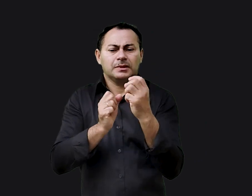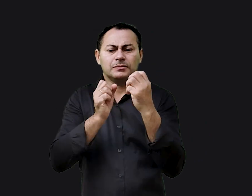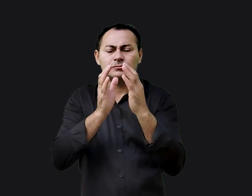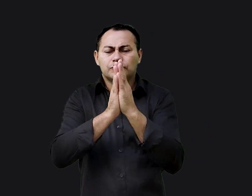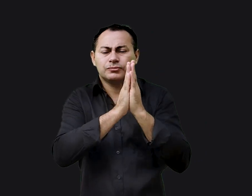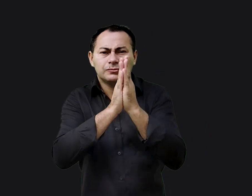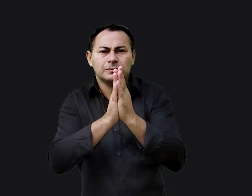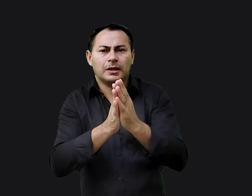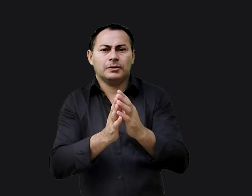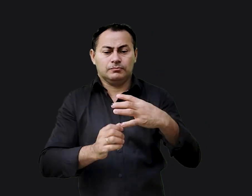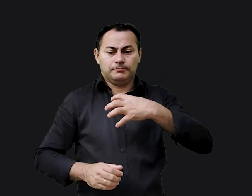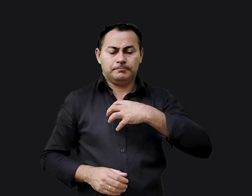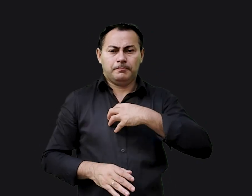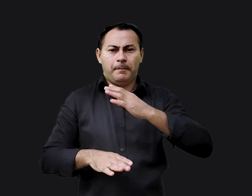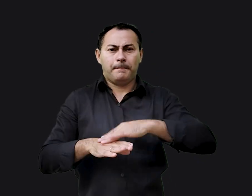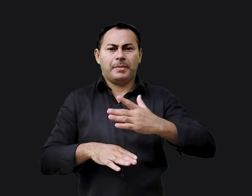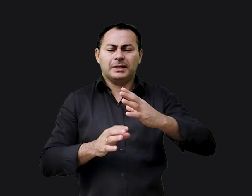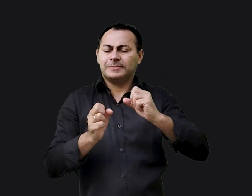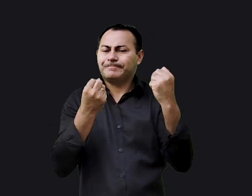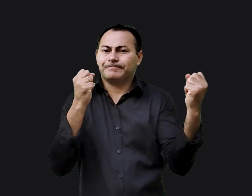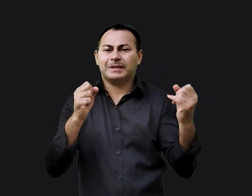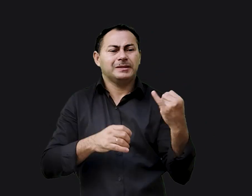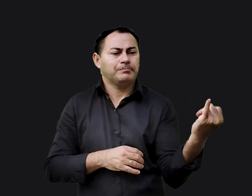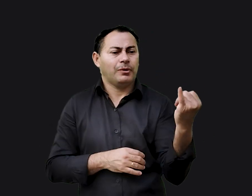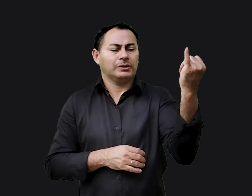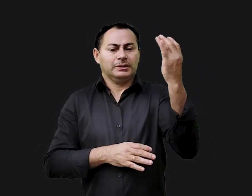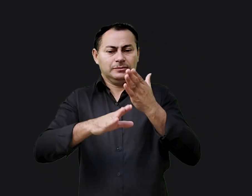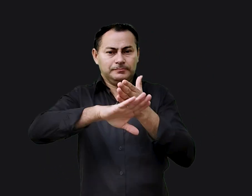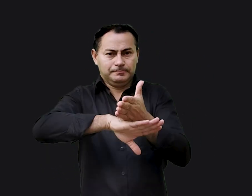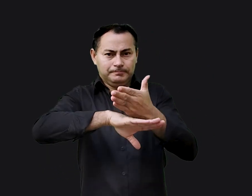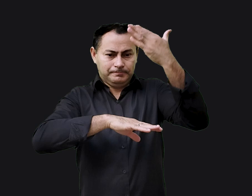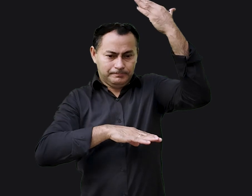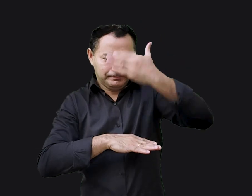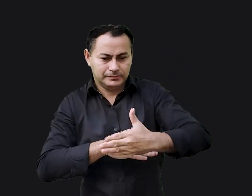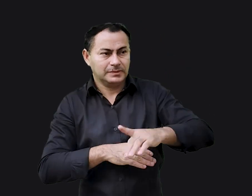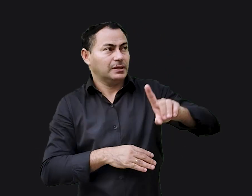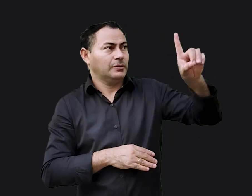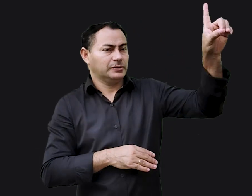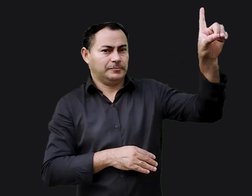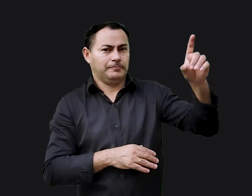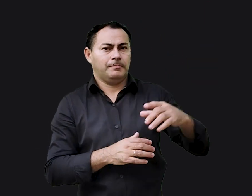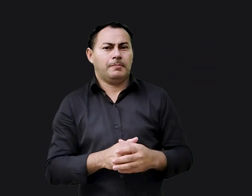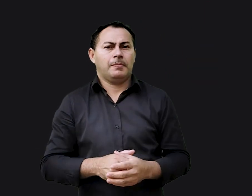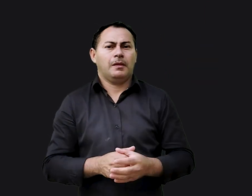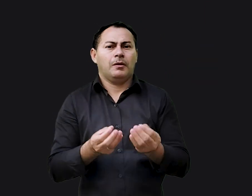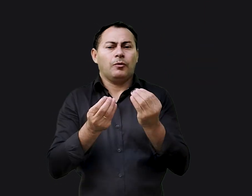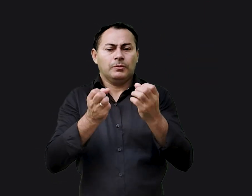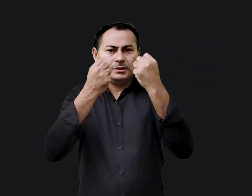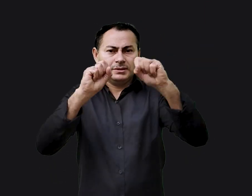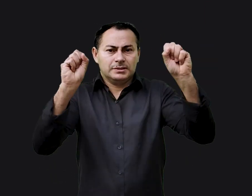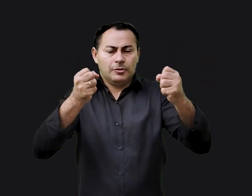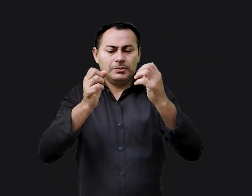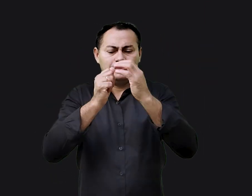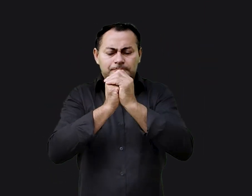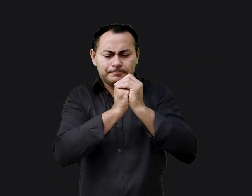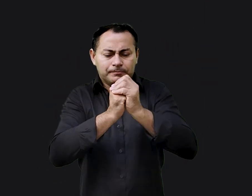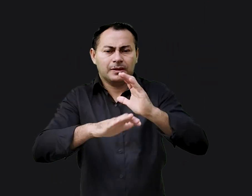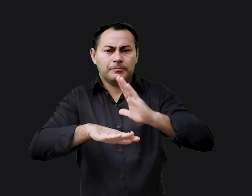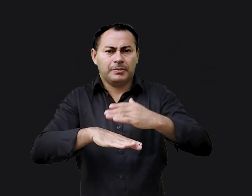solitária pode ser a maneira mais preciosa de entrar na presença de Deus como o salmo de